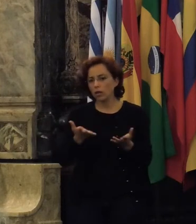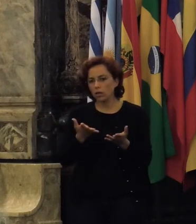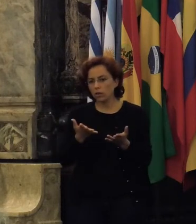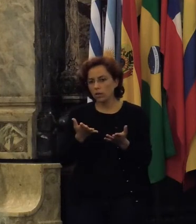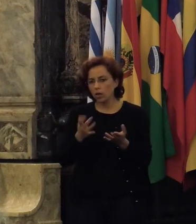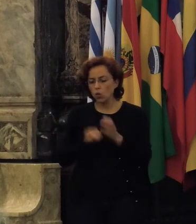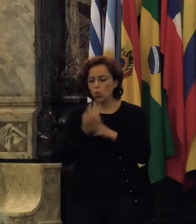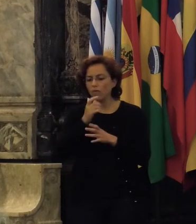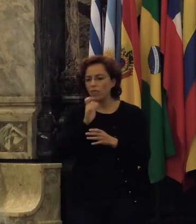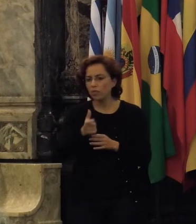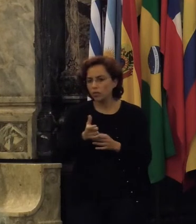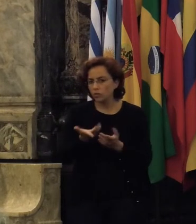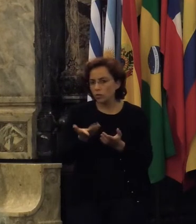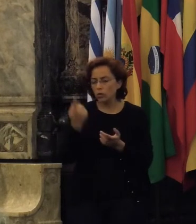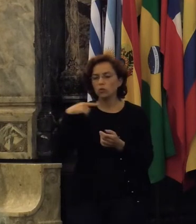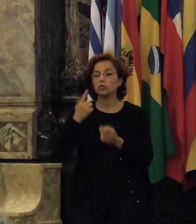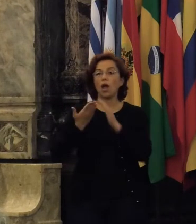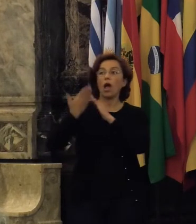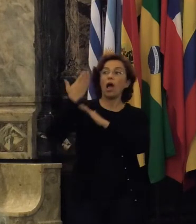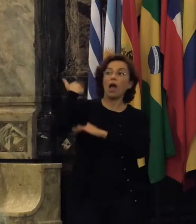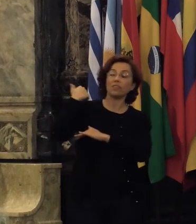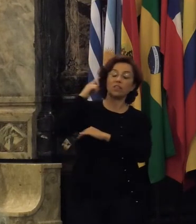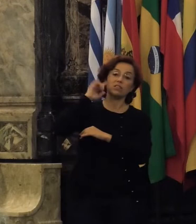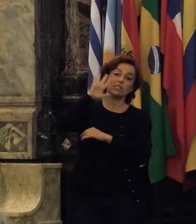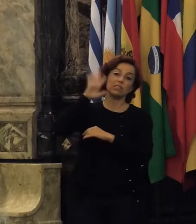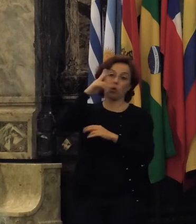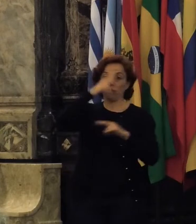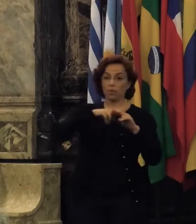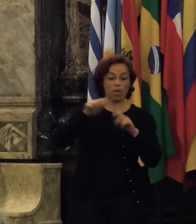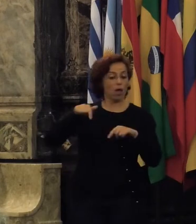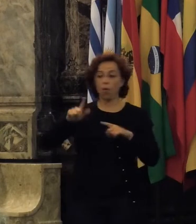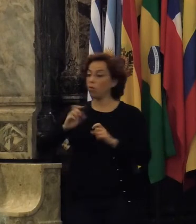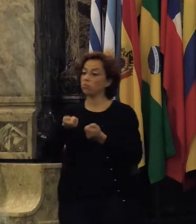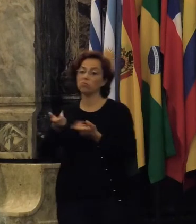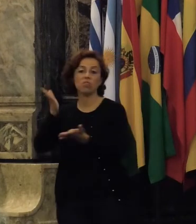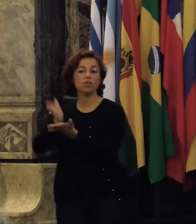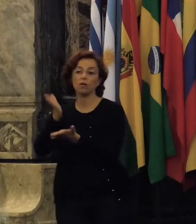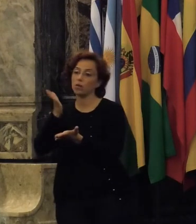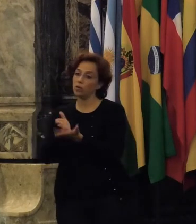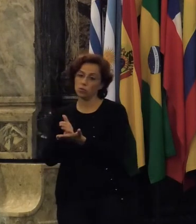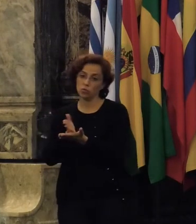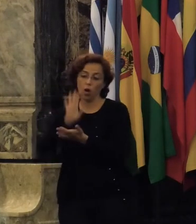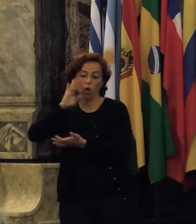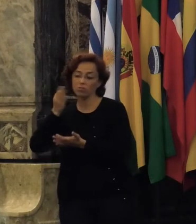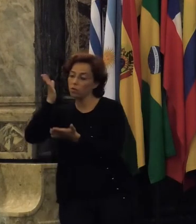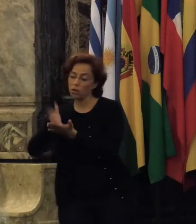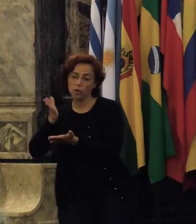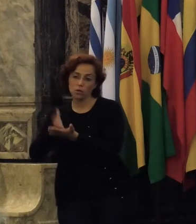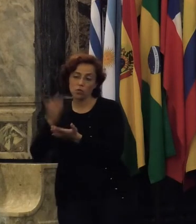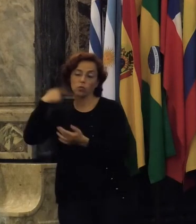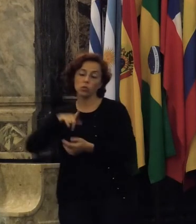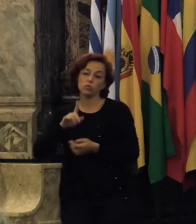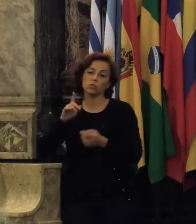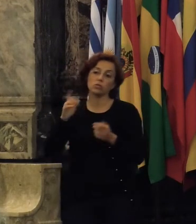Ahora, aquello que en otro momento podía ser psicopatológico, hoy es un derecho. Y evidentemente, entonces,